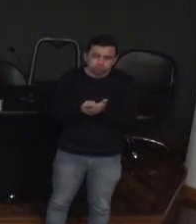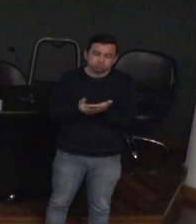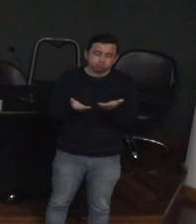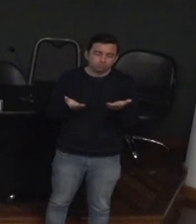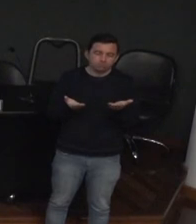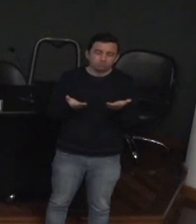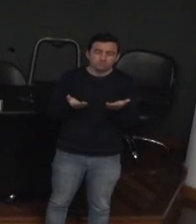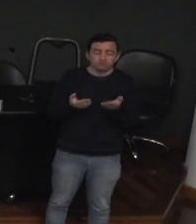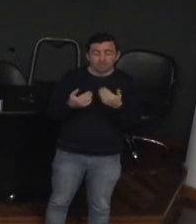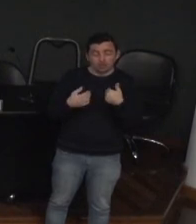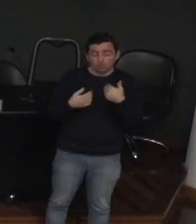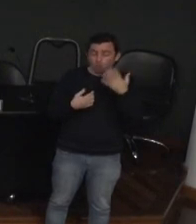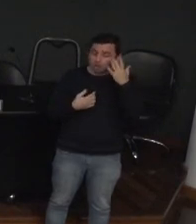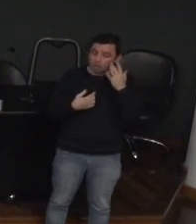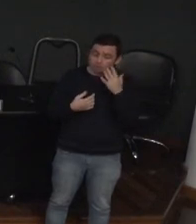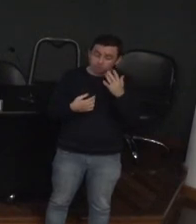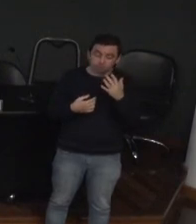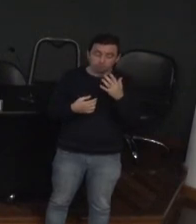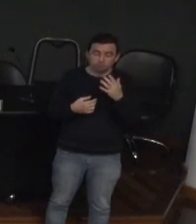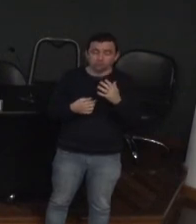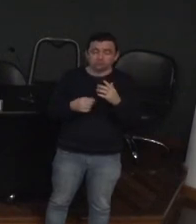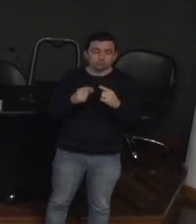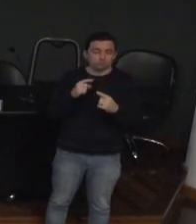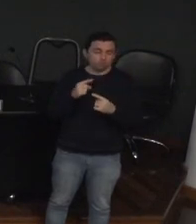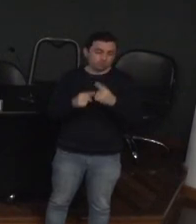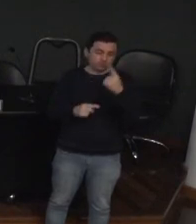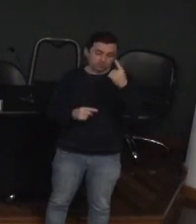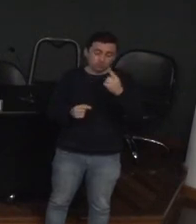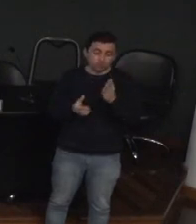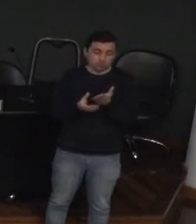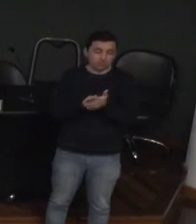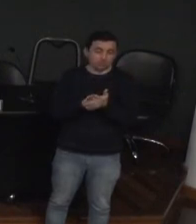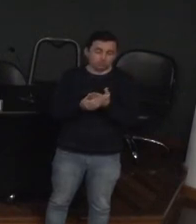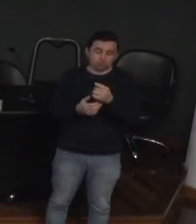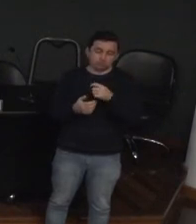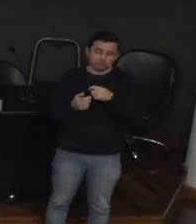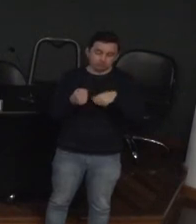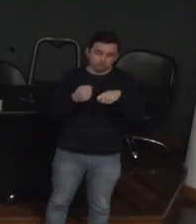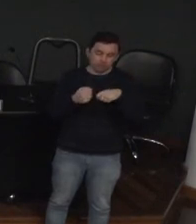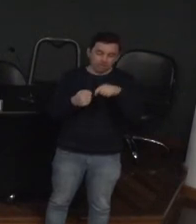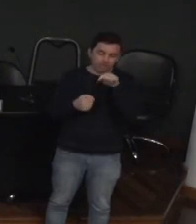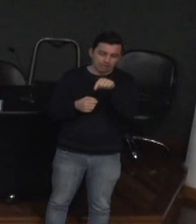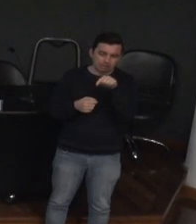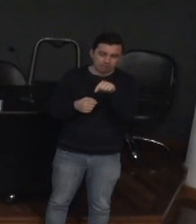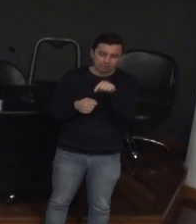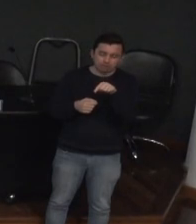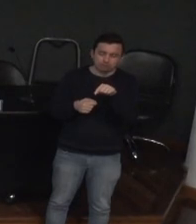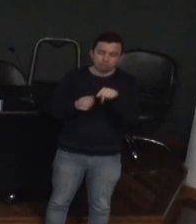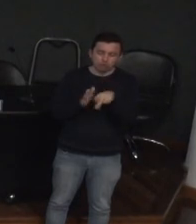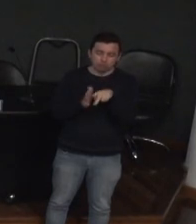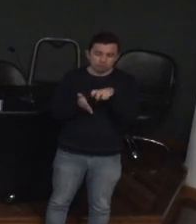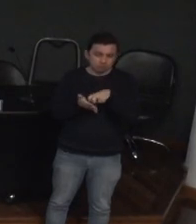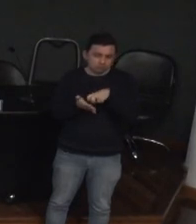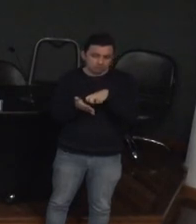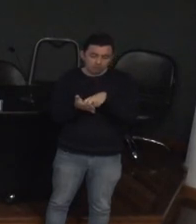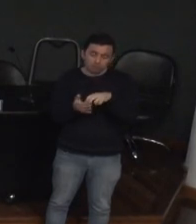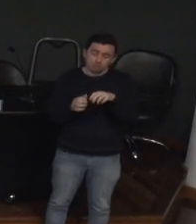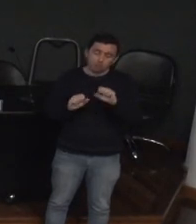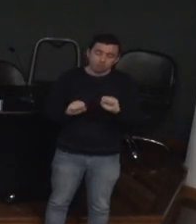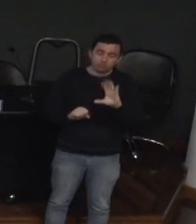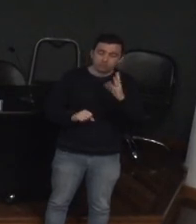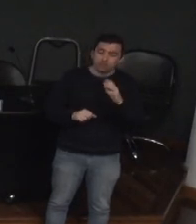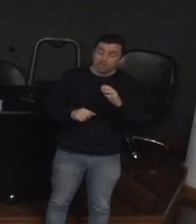que não é o caso tanto quanto seria aqui no processo administrativo disciplinar, que você tem mais chance disso ocorrer. Então, acho que a